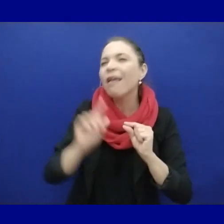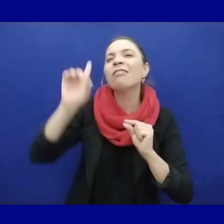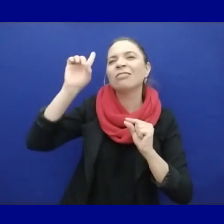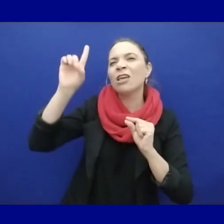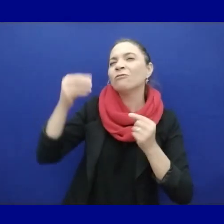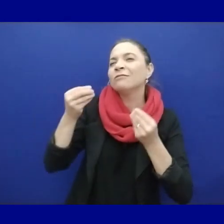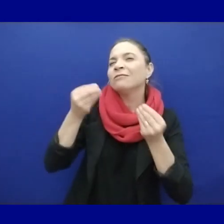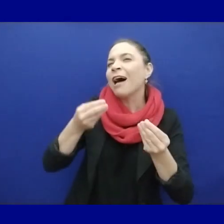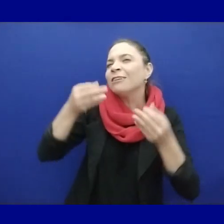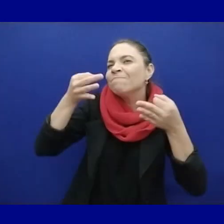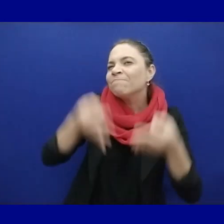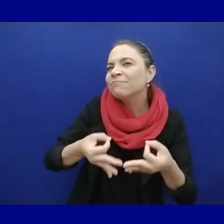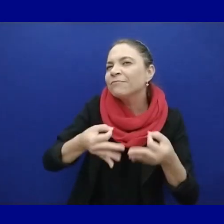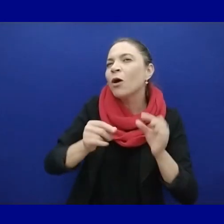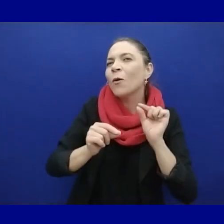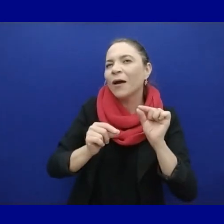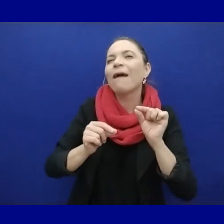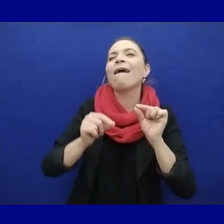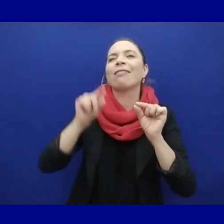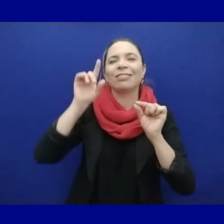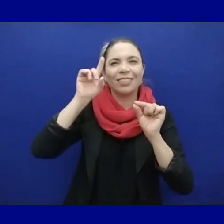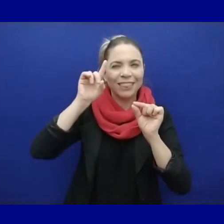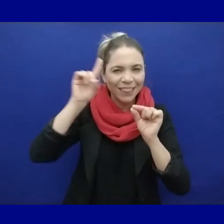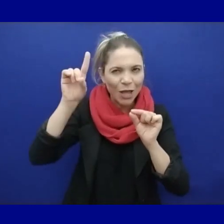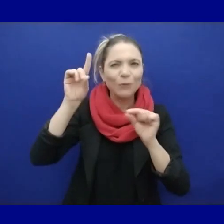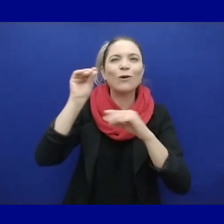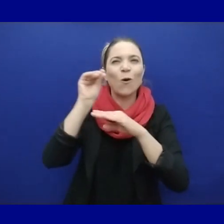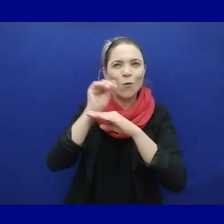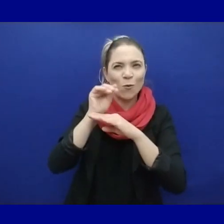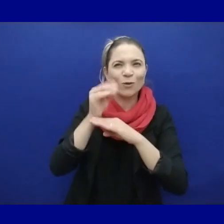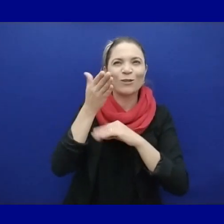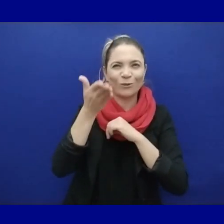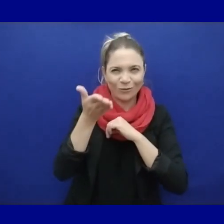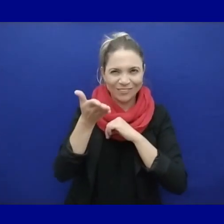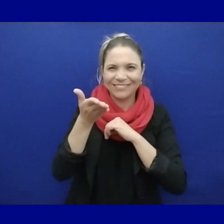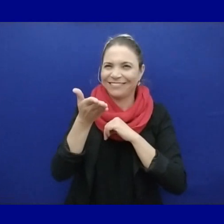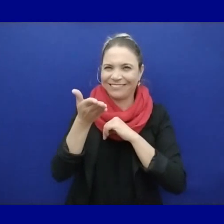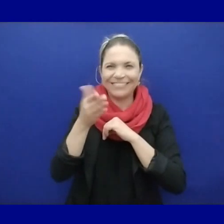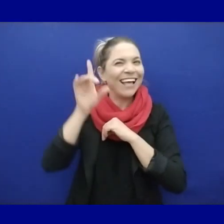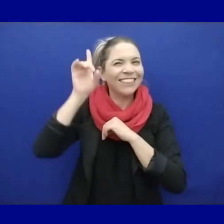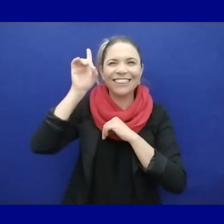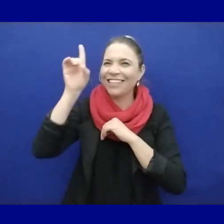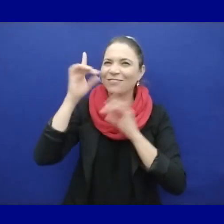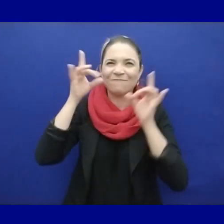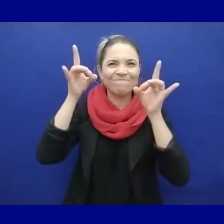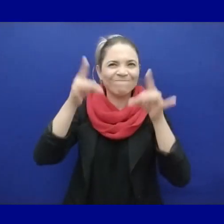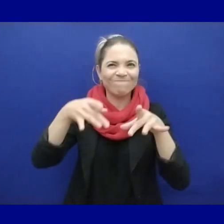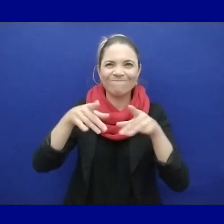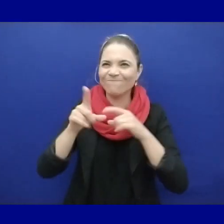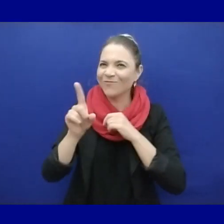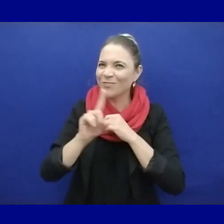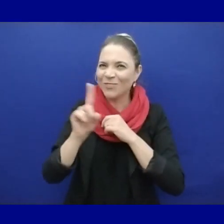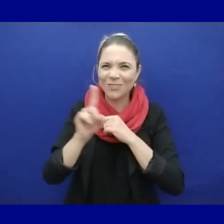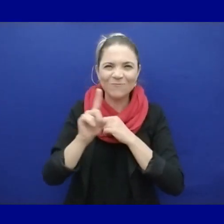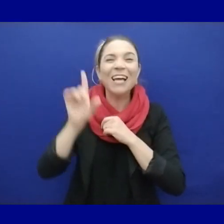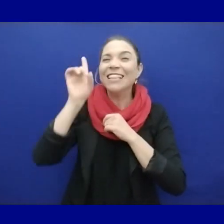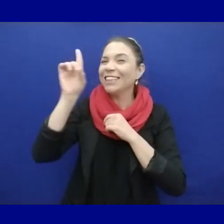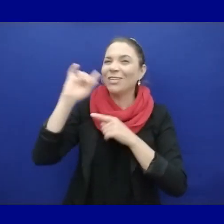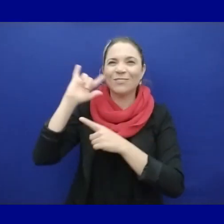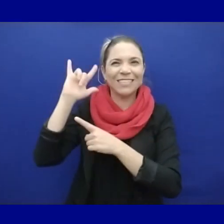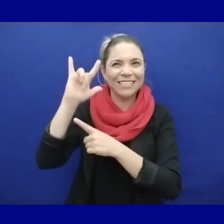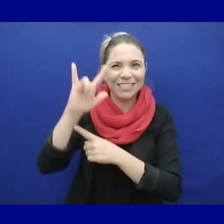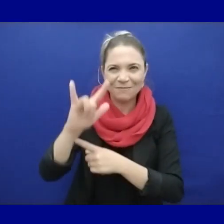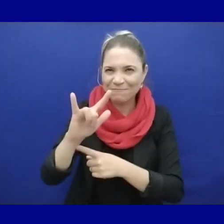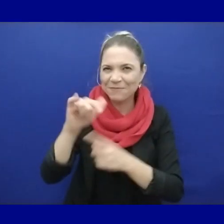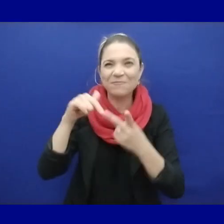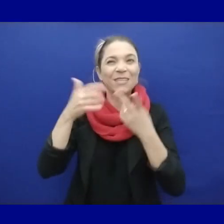existe um interesse da parte de Deus por sua criação. Ele nos ama. Ele